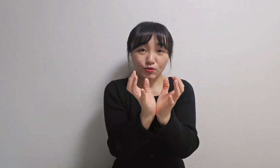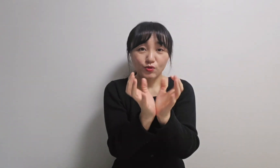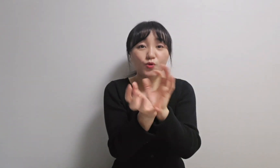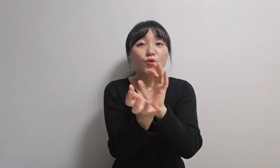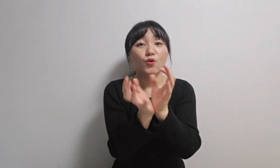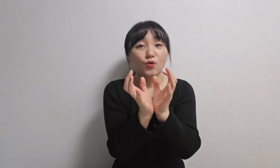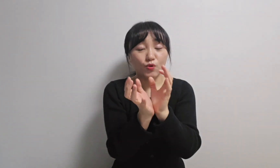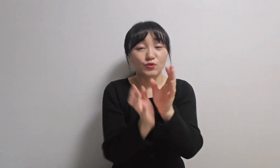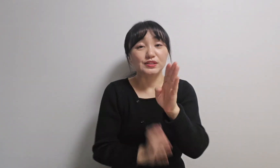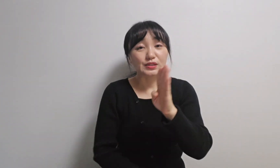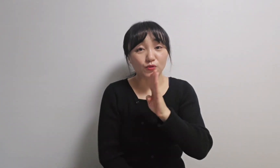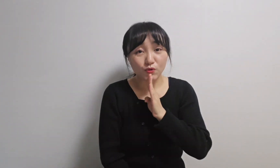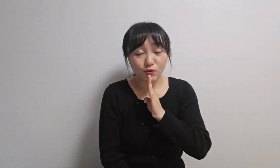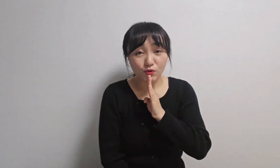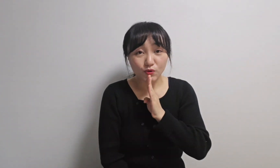피어도 꽃이 고,